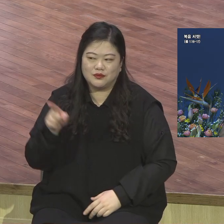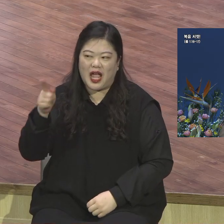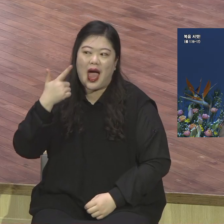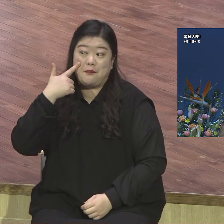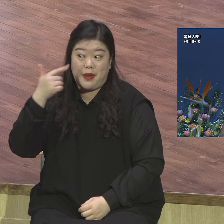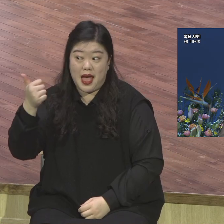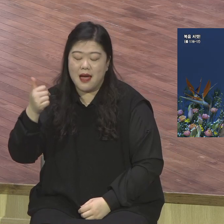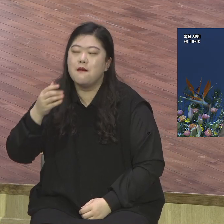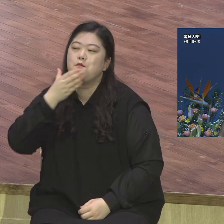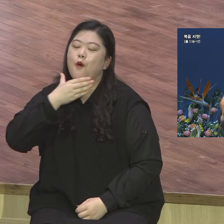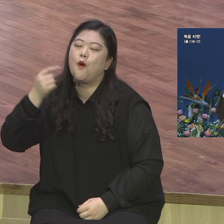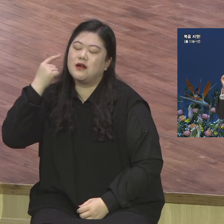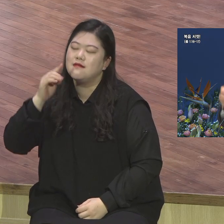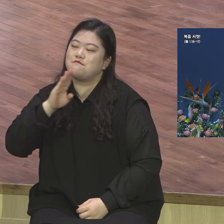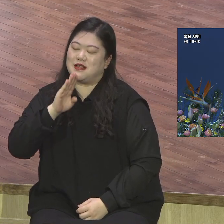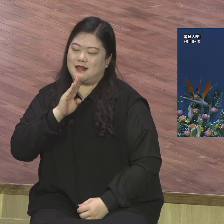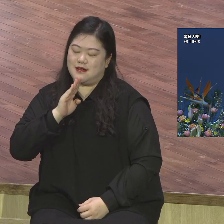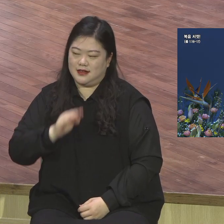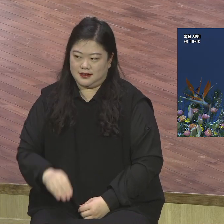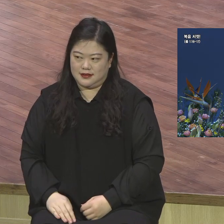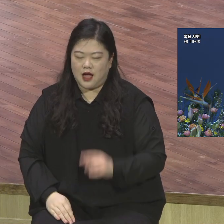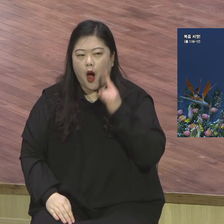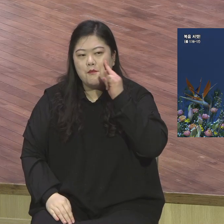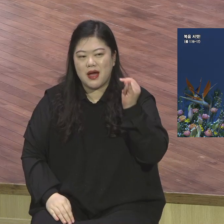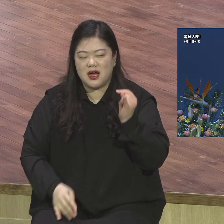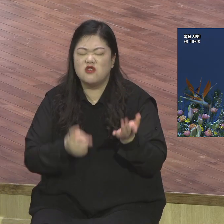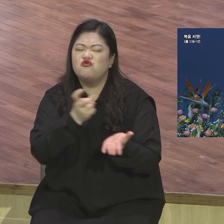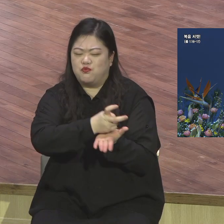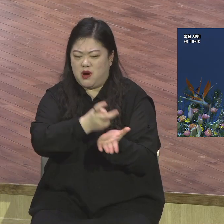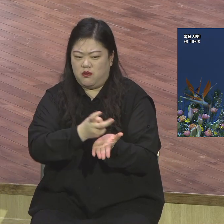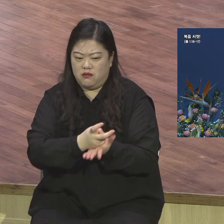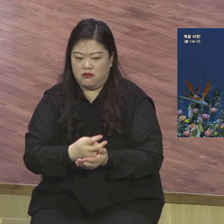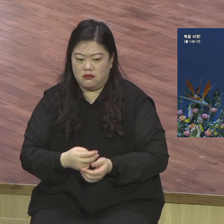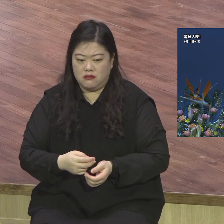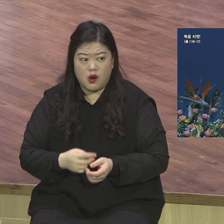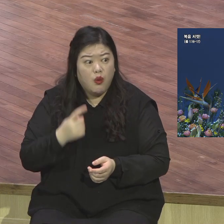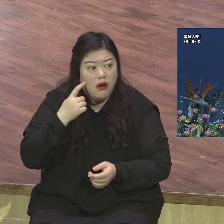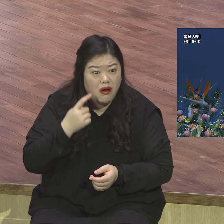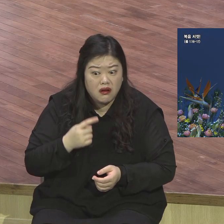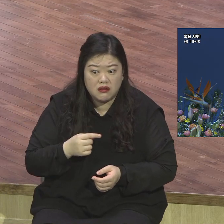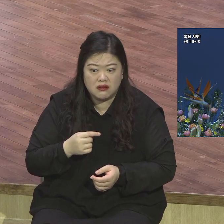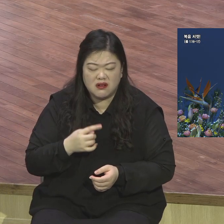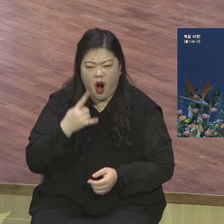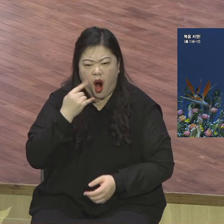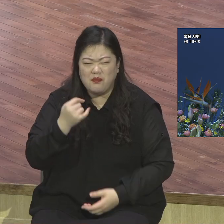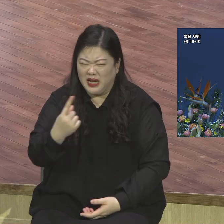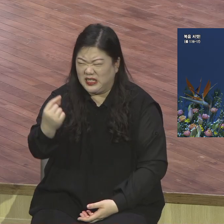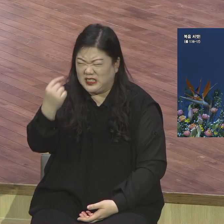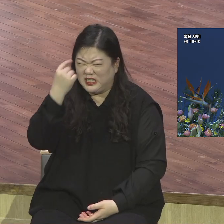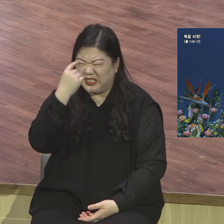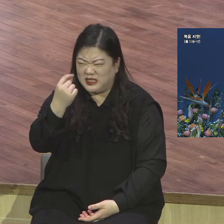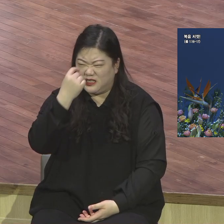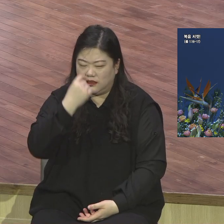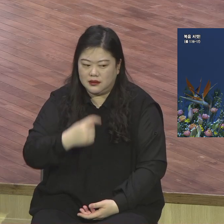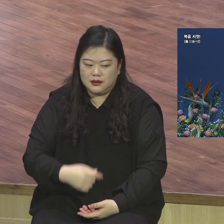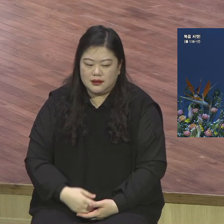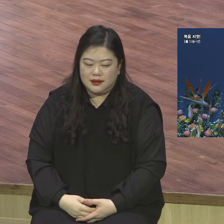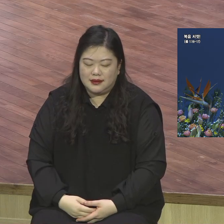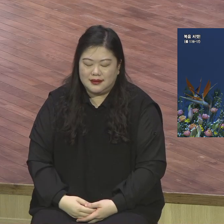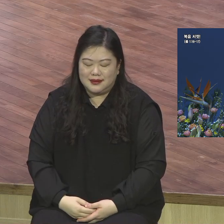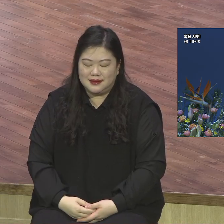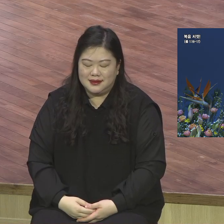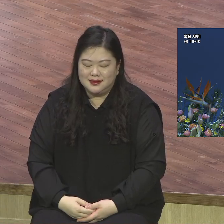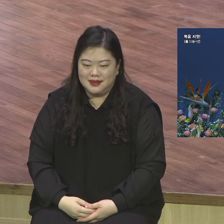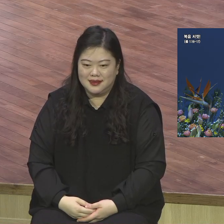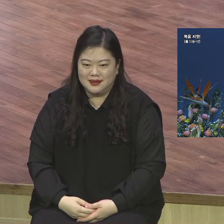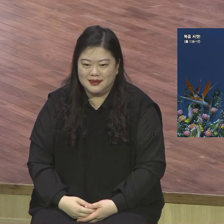율법이야. 왜 잔소리 자꾸 많이 하니까. 그러니까 여러분 그러면 안 돼요. 잔소리 아무 소용없어요.